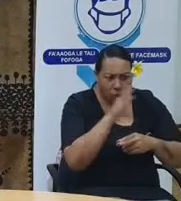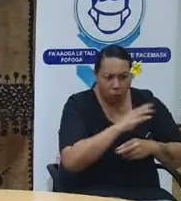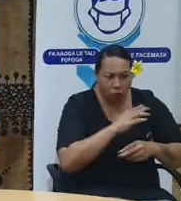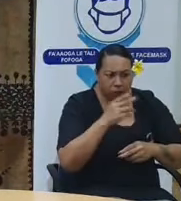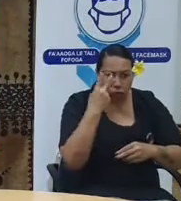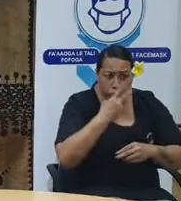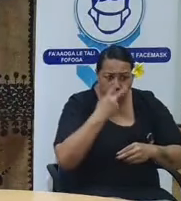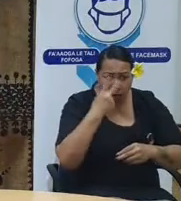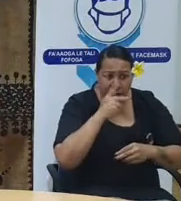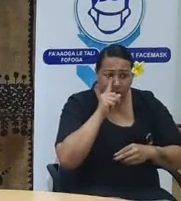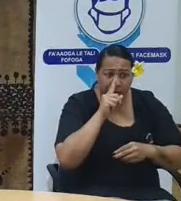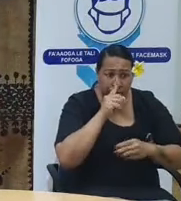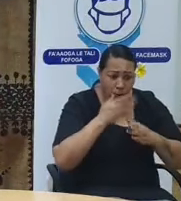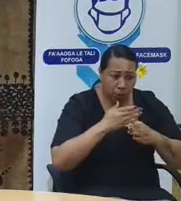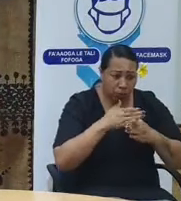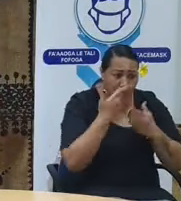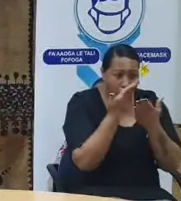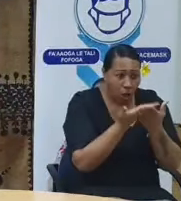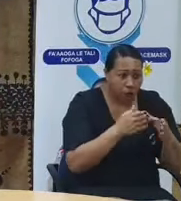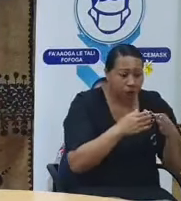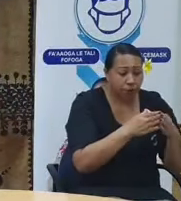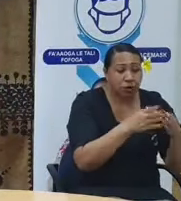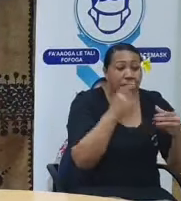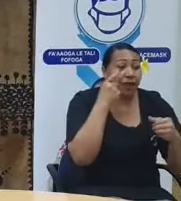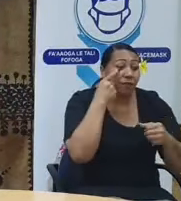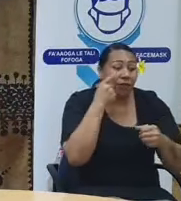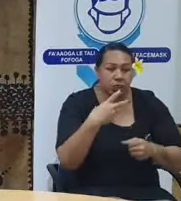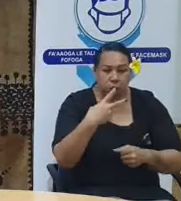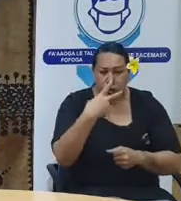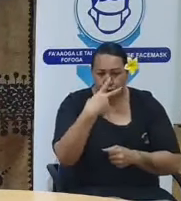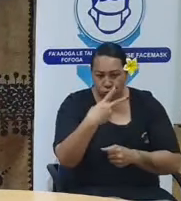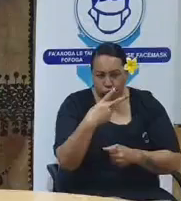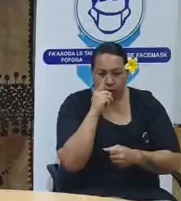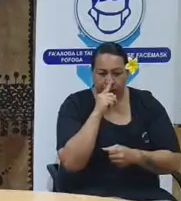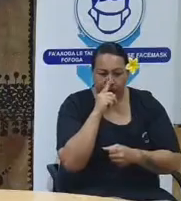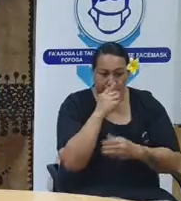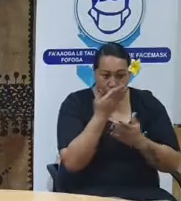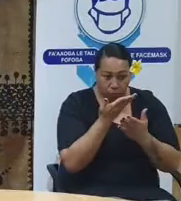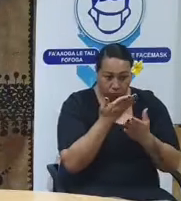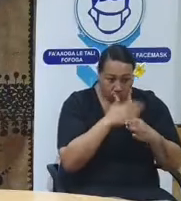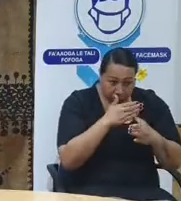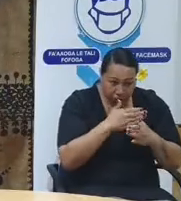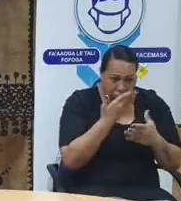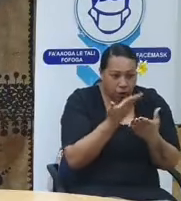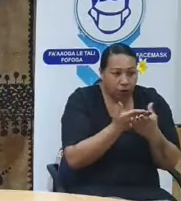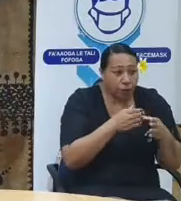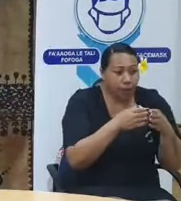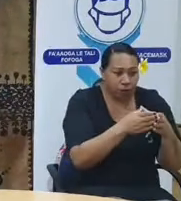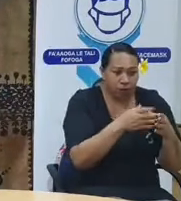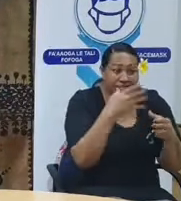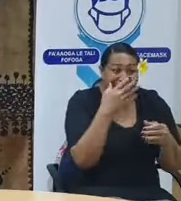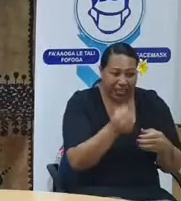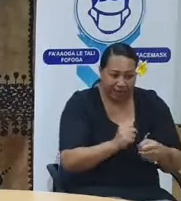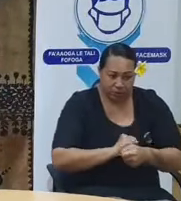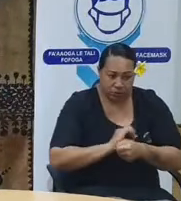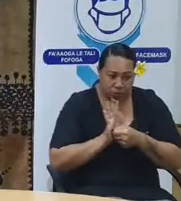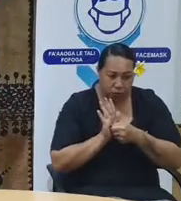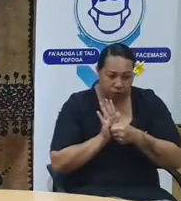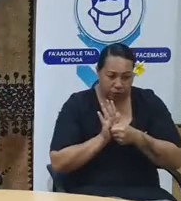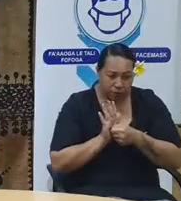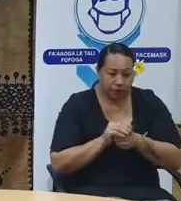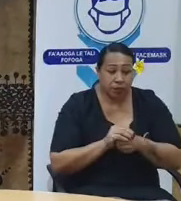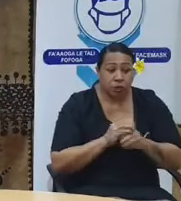ua o lea ua wha maunia o lo o yeisi ama o ni, on wha mai. Ia, o teime nei ele wha, ele li